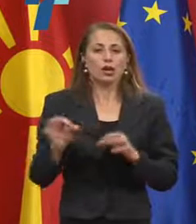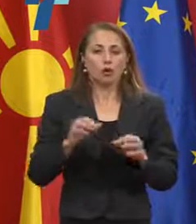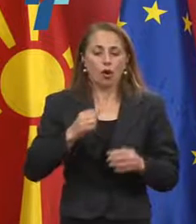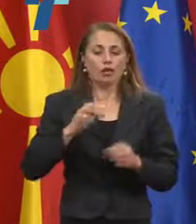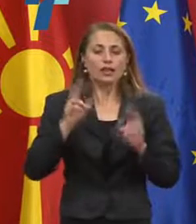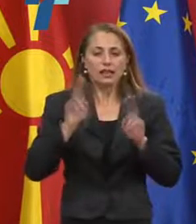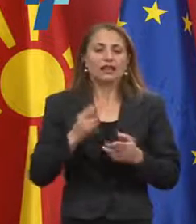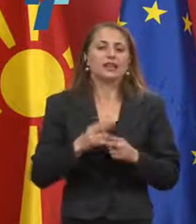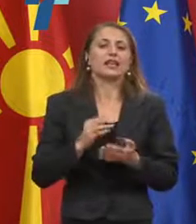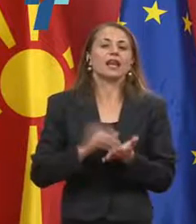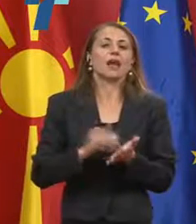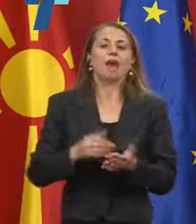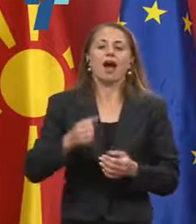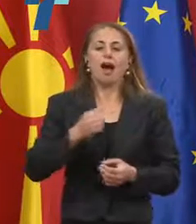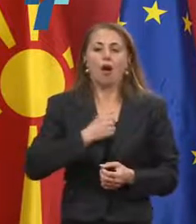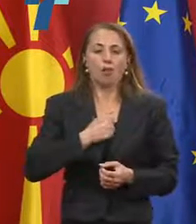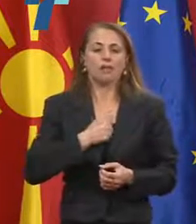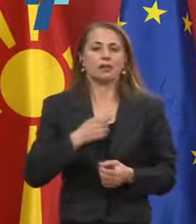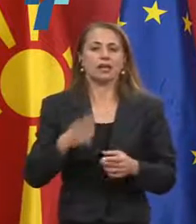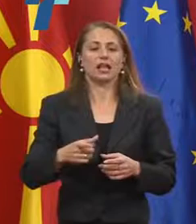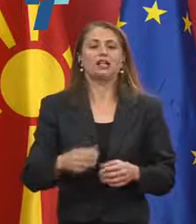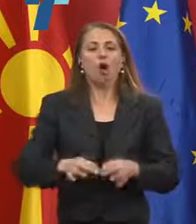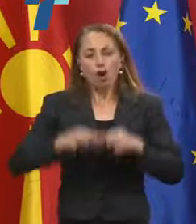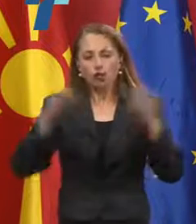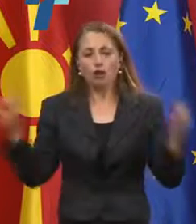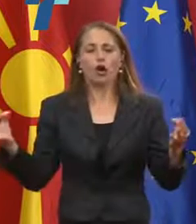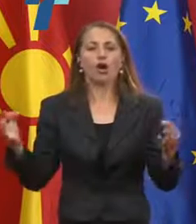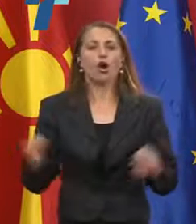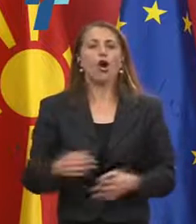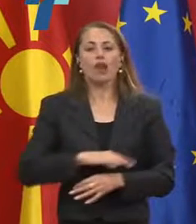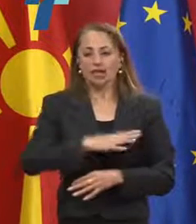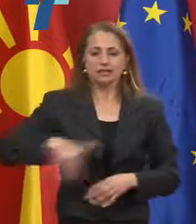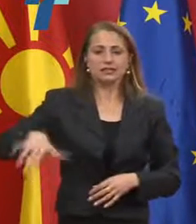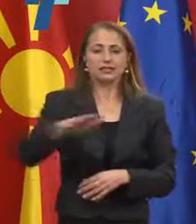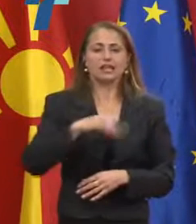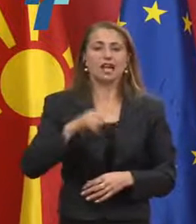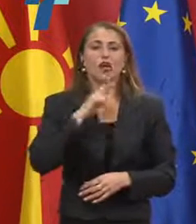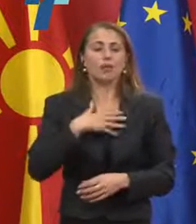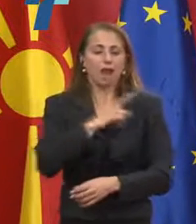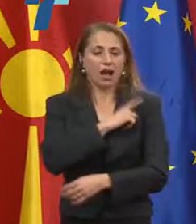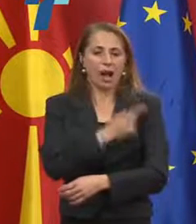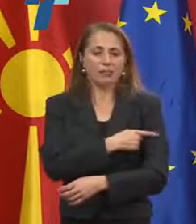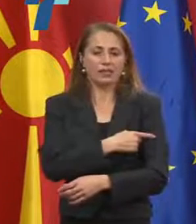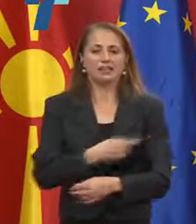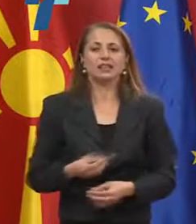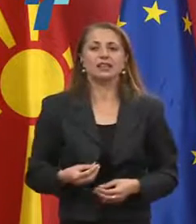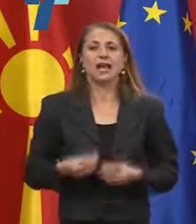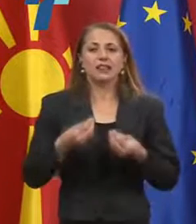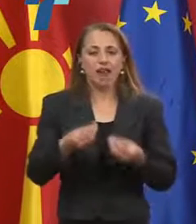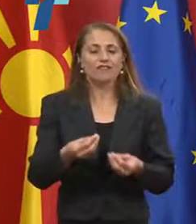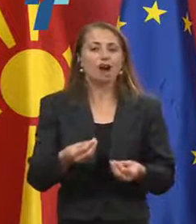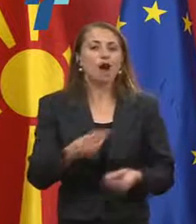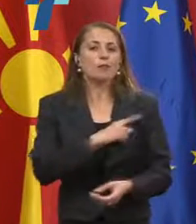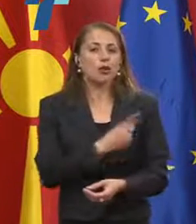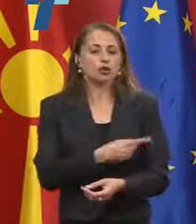обезбеди јавност, транспарентност, отвореност и инклузивност на сите оние кои што имаат капацитет да одработат нешто за